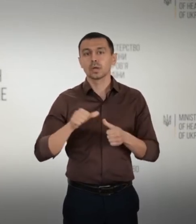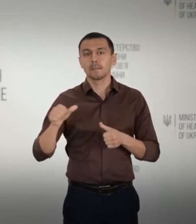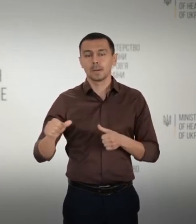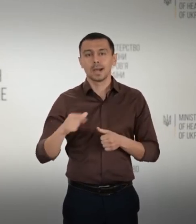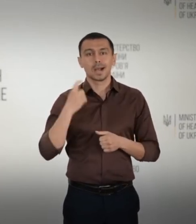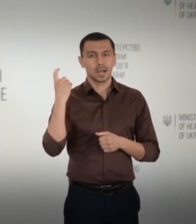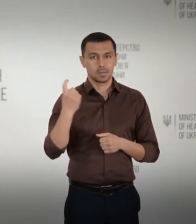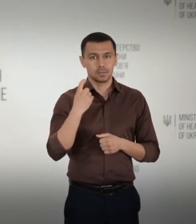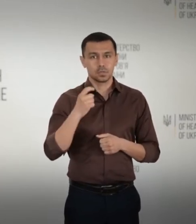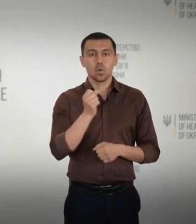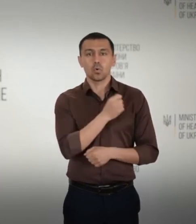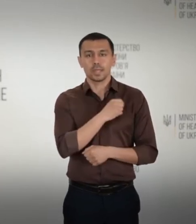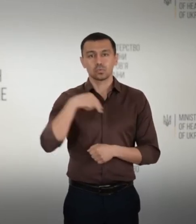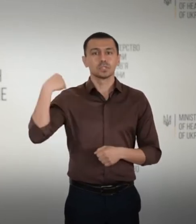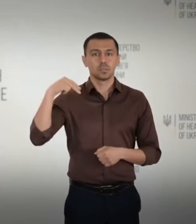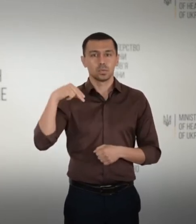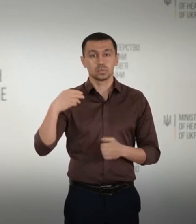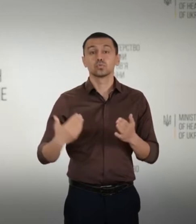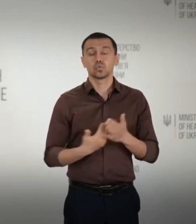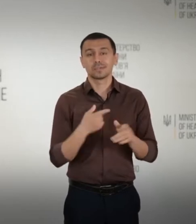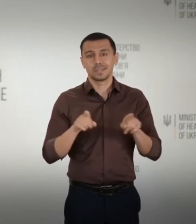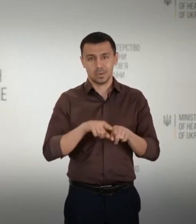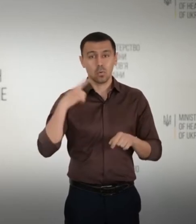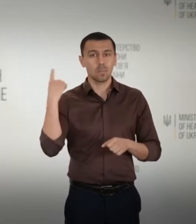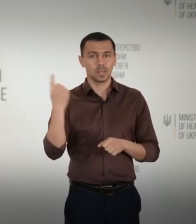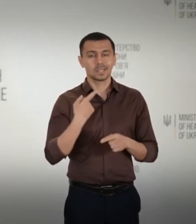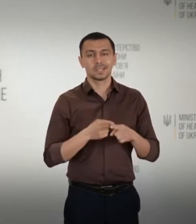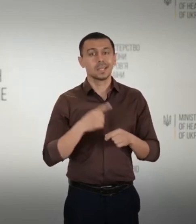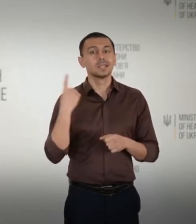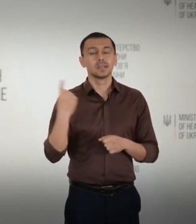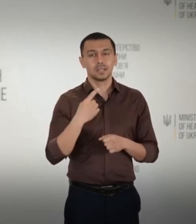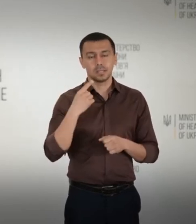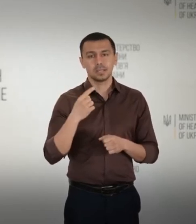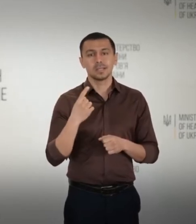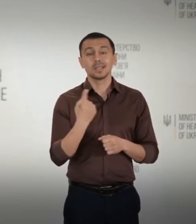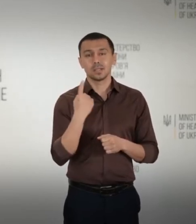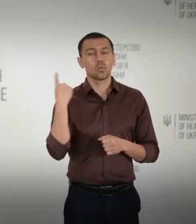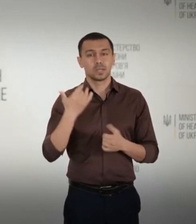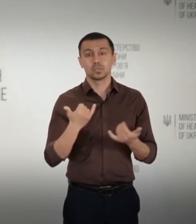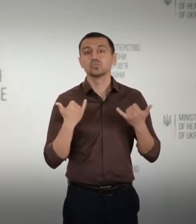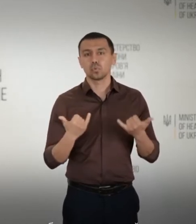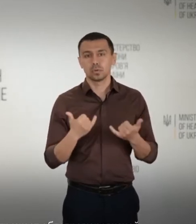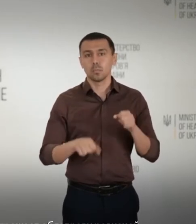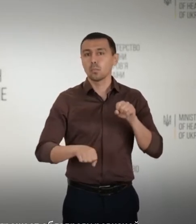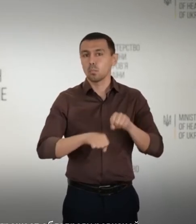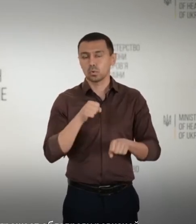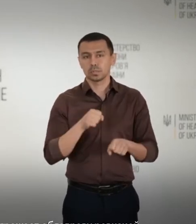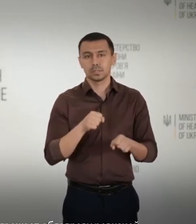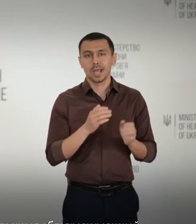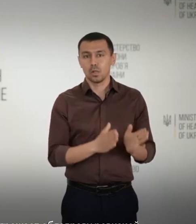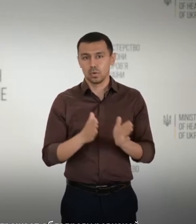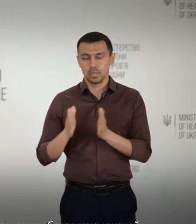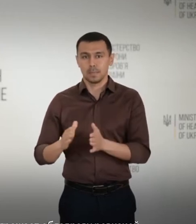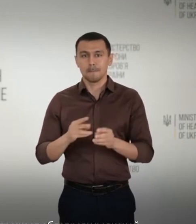зокрема Харківської, Одеської і Запорізької, знову ж таки, областей. Це єдині області, які сьогодні порушили